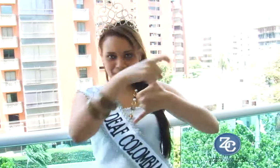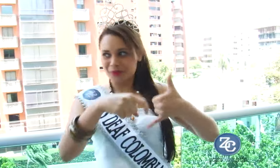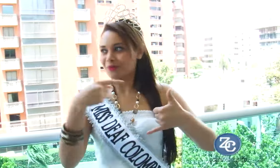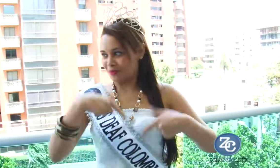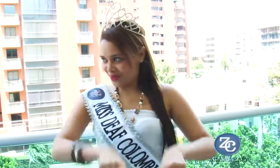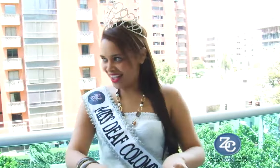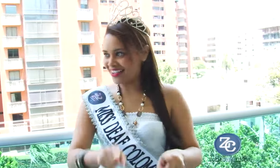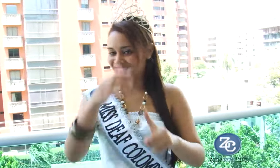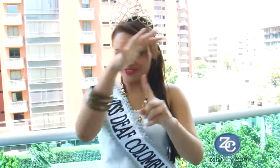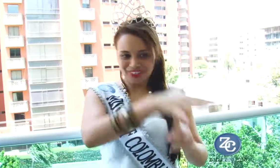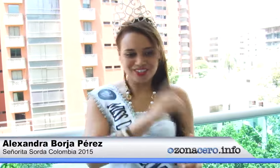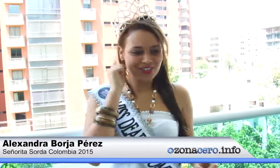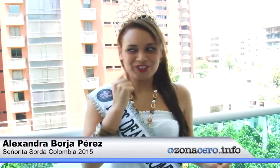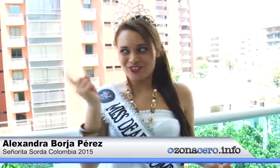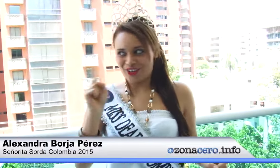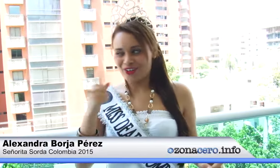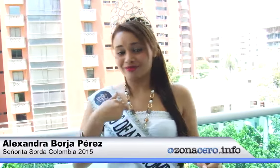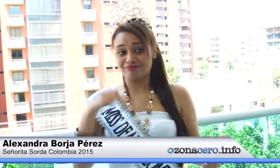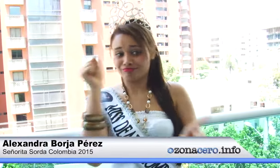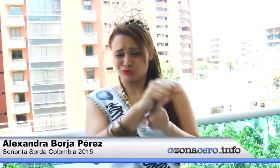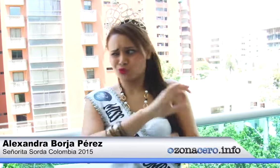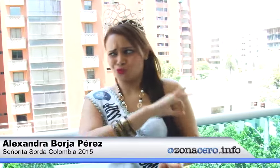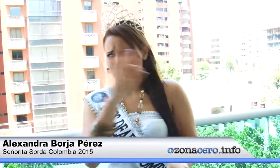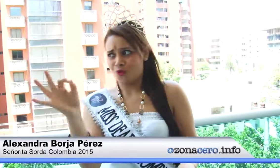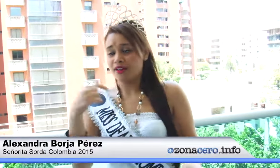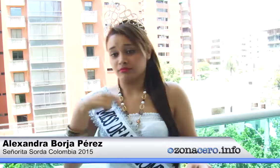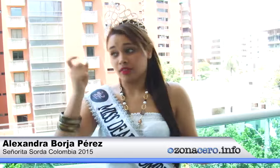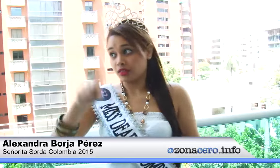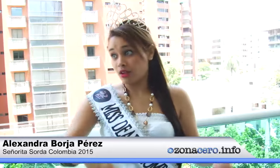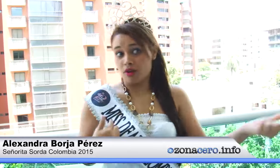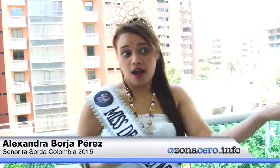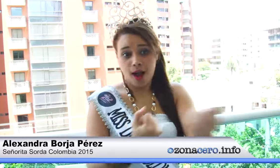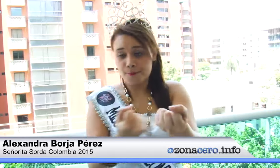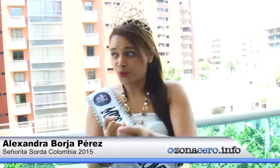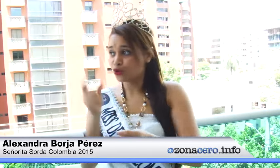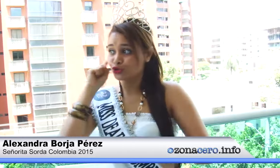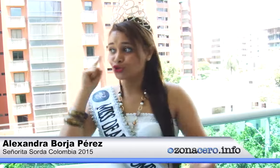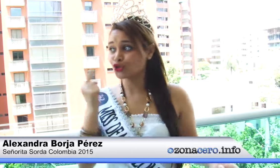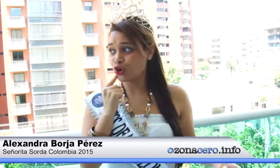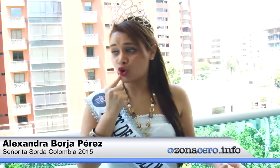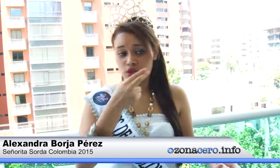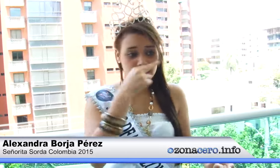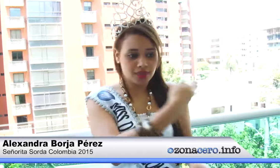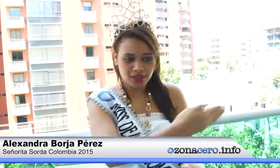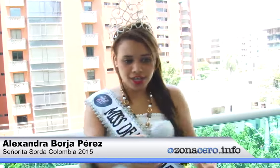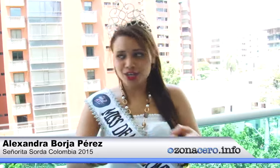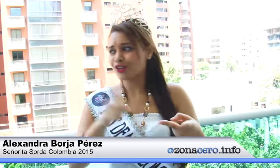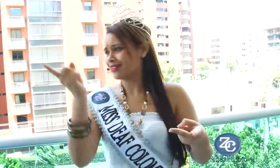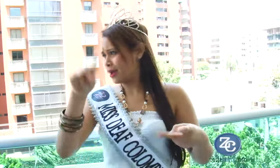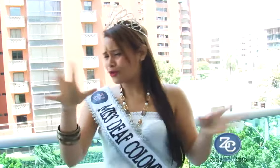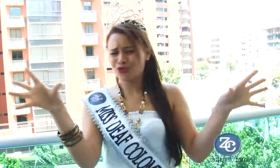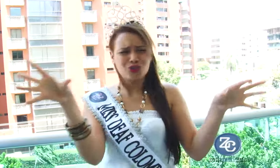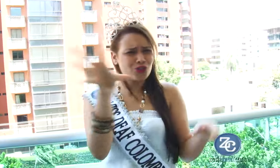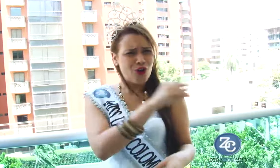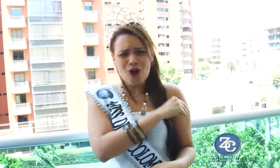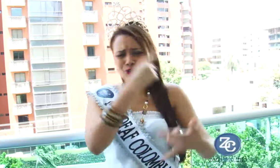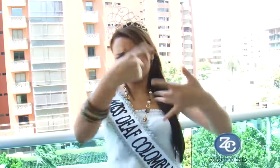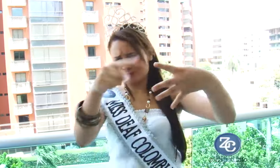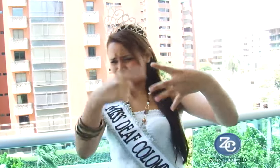compromisos a nivel nacional y entre esos es el que te mencioné, ¿no? Resaltar la comunidad, apoyar a los niños sordos, a todas las